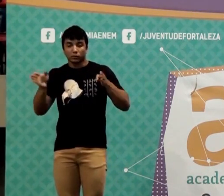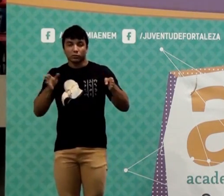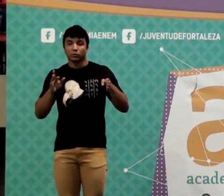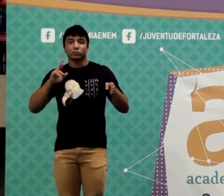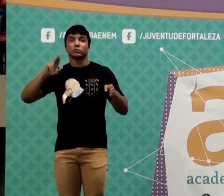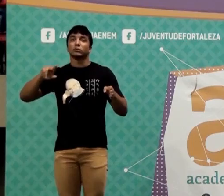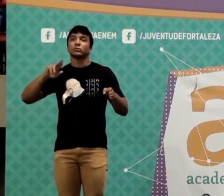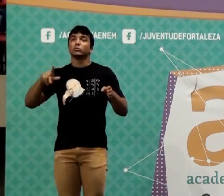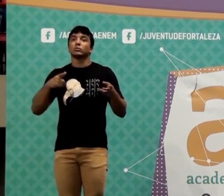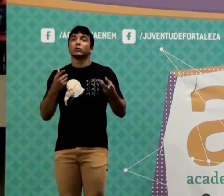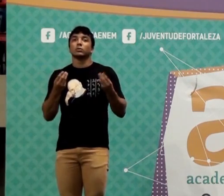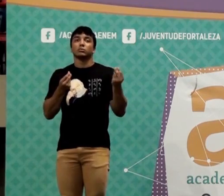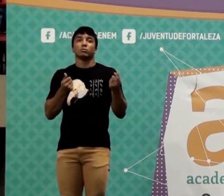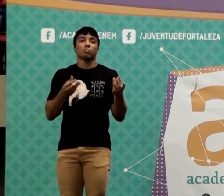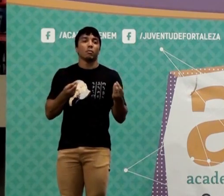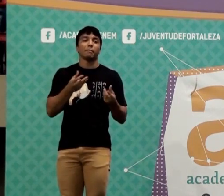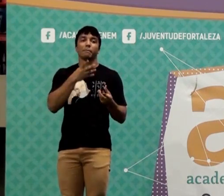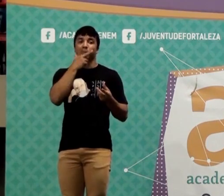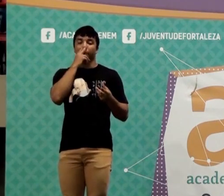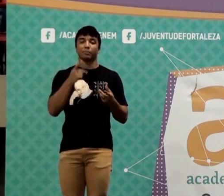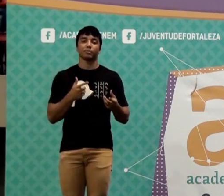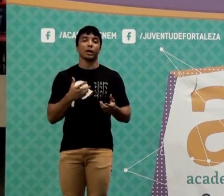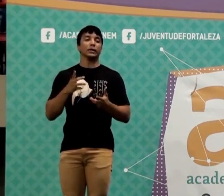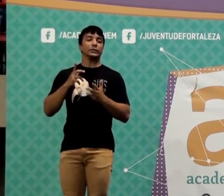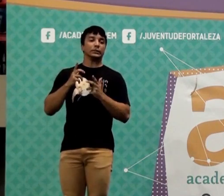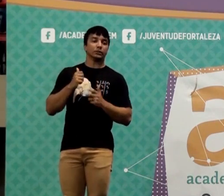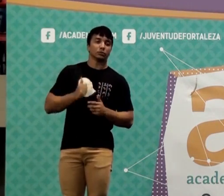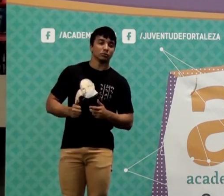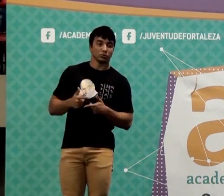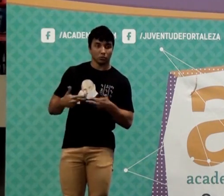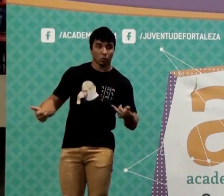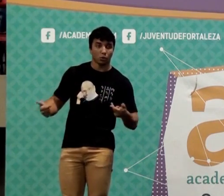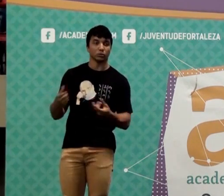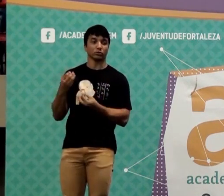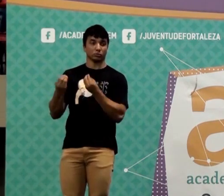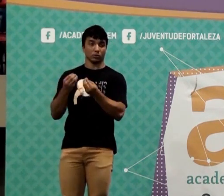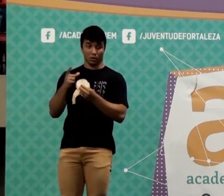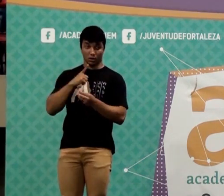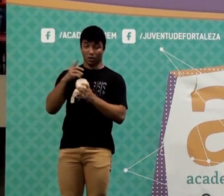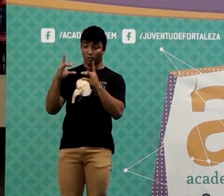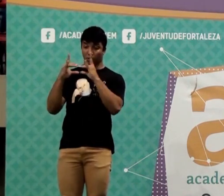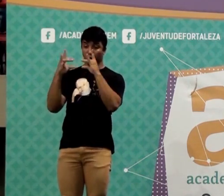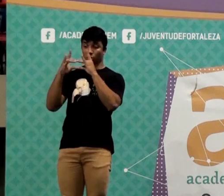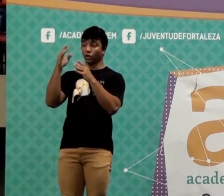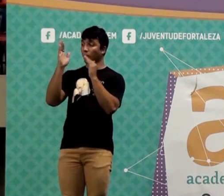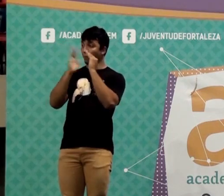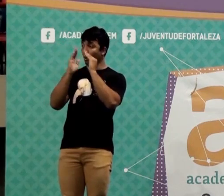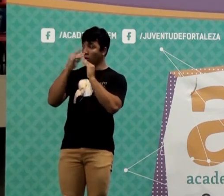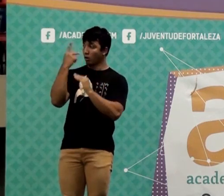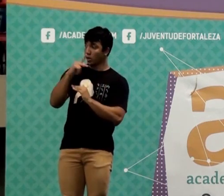descer. Então tem um buraco aqui, daqui tu não passa. Só passa quando eu descer a ponte.